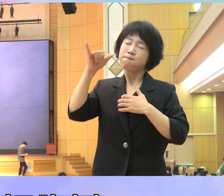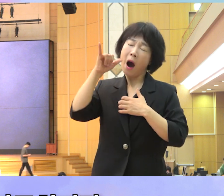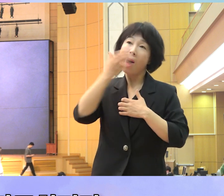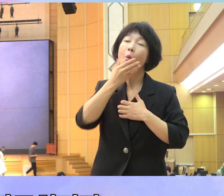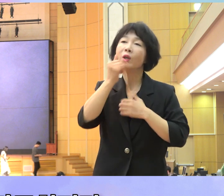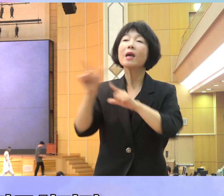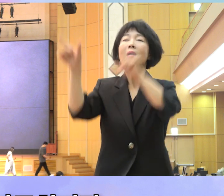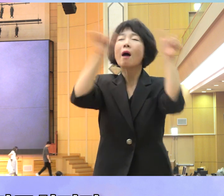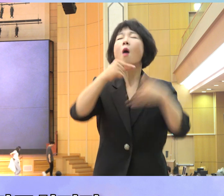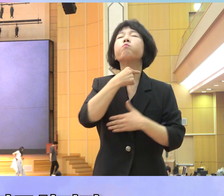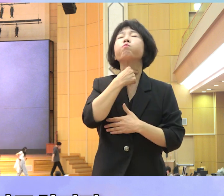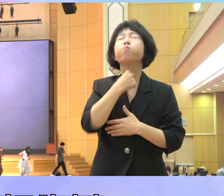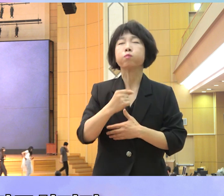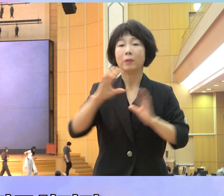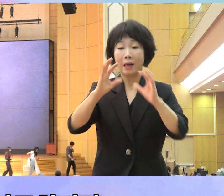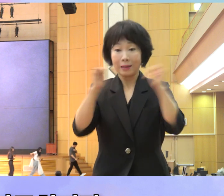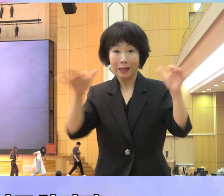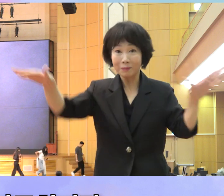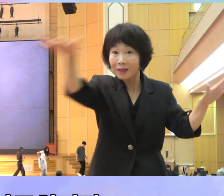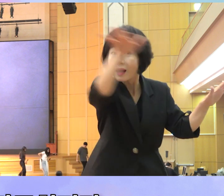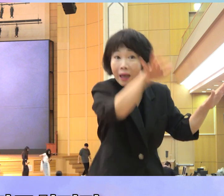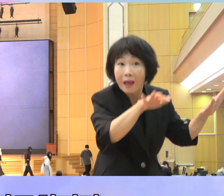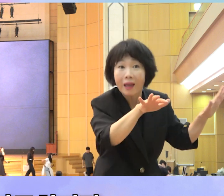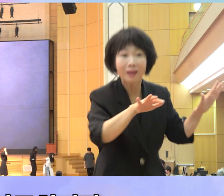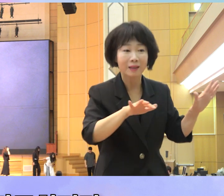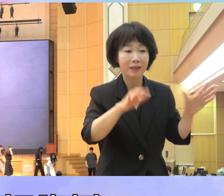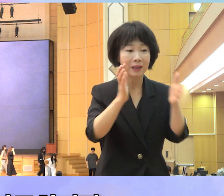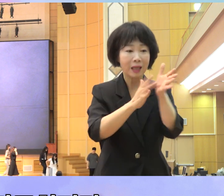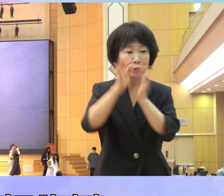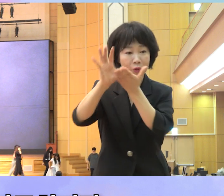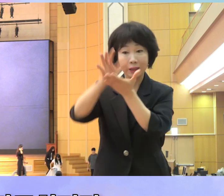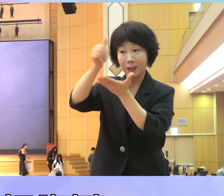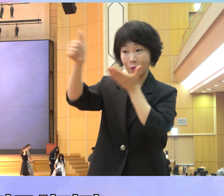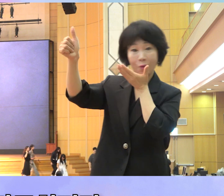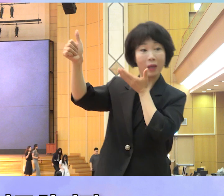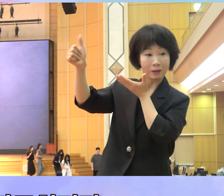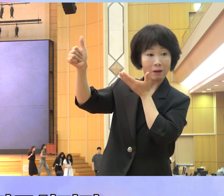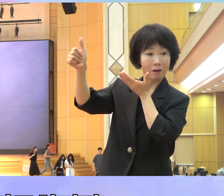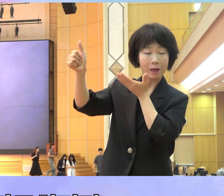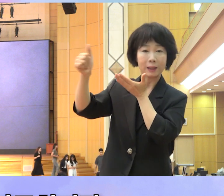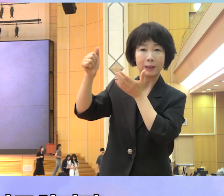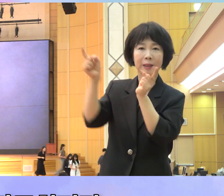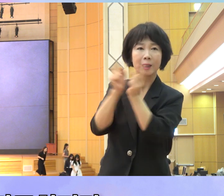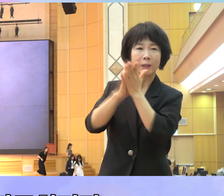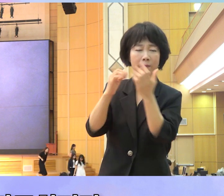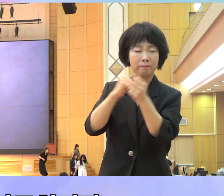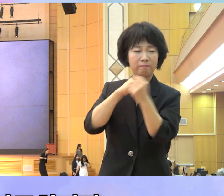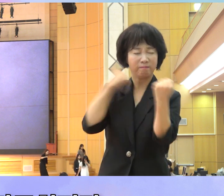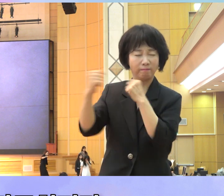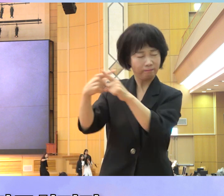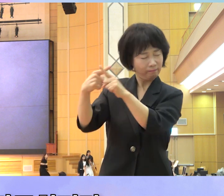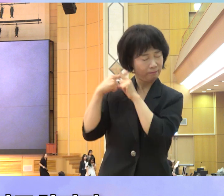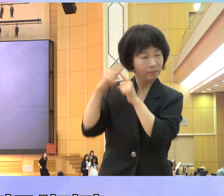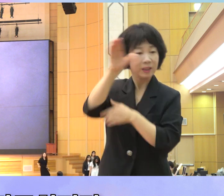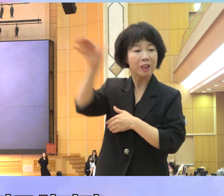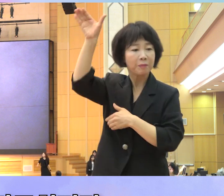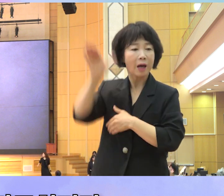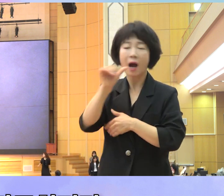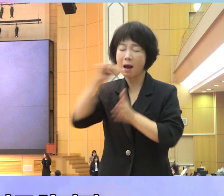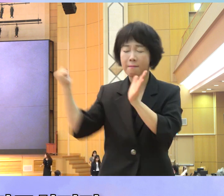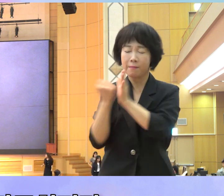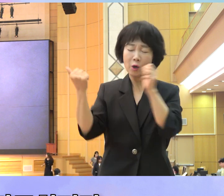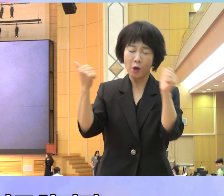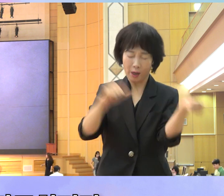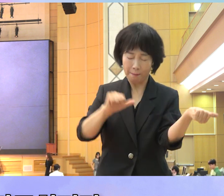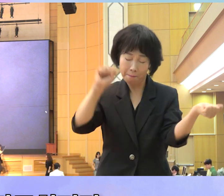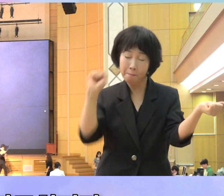복되게 살기를 원하는 백성들에게 예수 그리스도께서 몸소 십자가의 대속의 은혜를